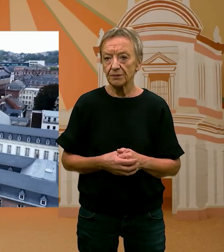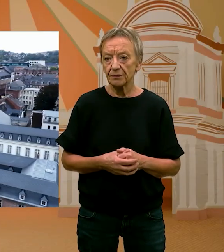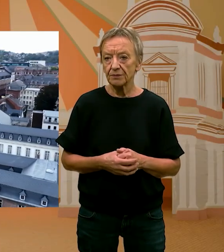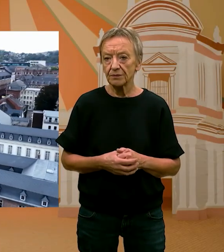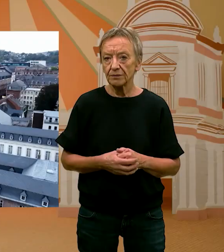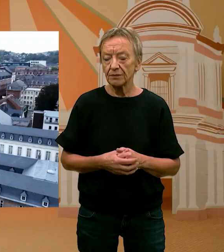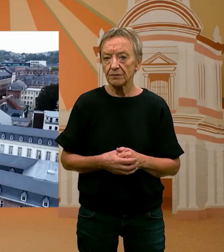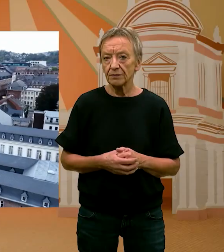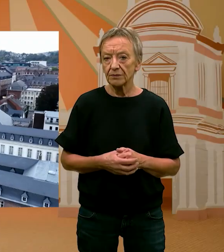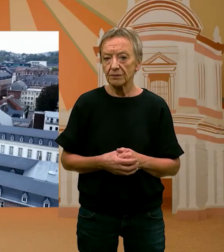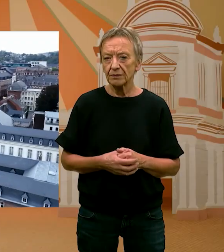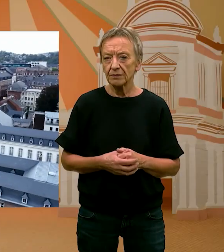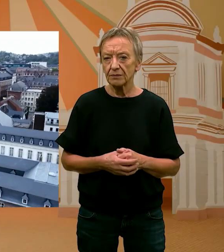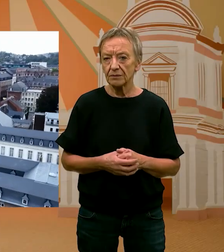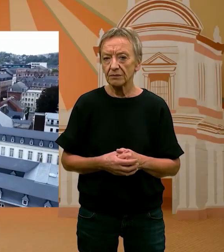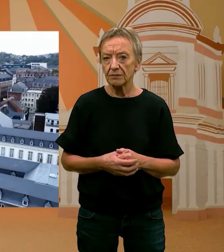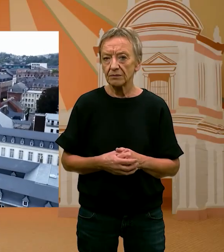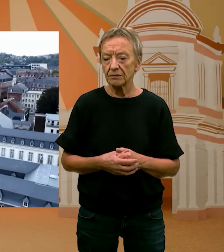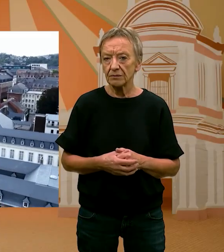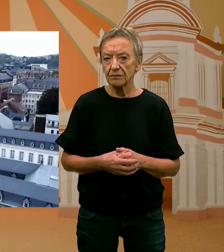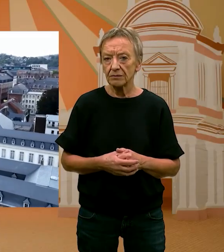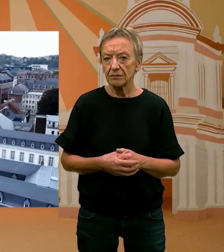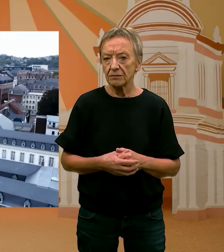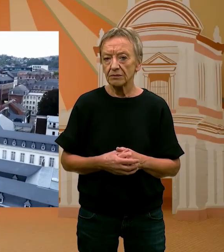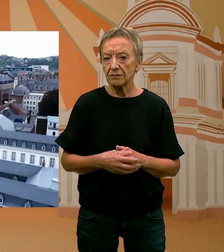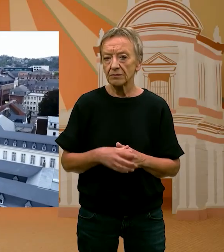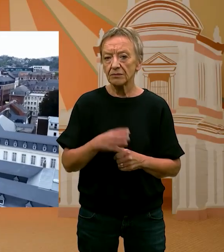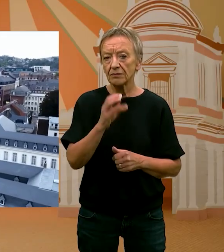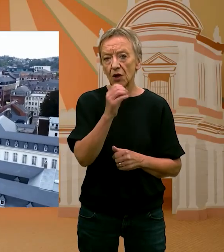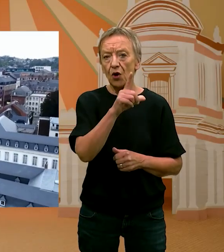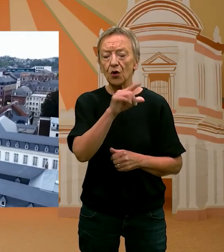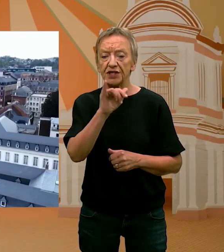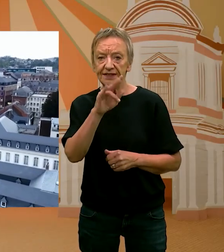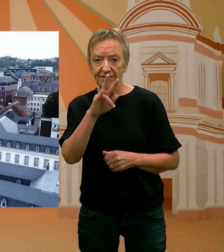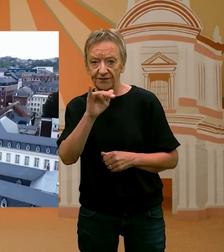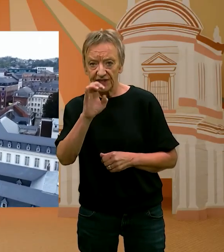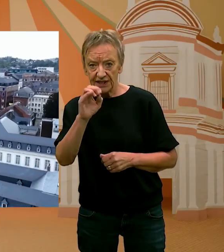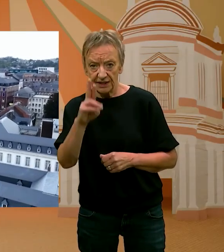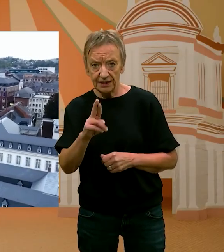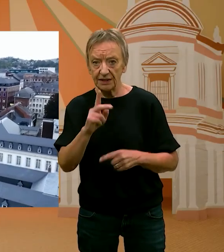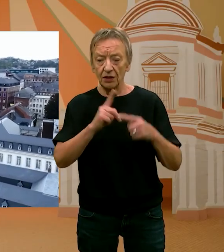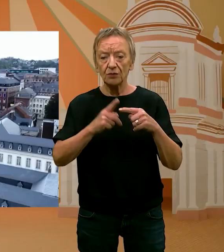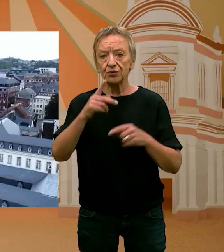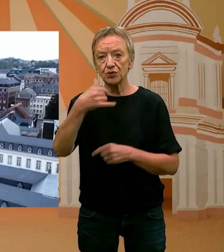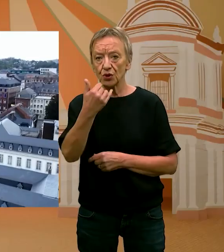plus tard. D'ailleurs, Olivier fait partie avec Justin des 2 personnes de chaque équipe que les filles ont demandé à avoir